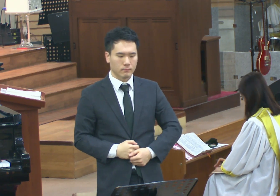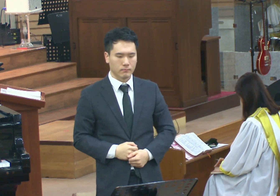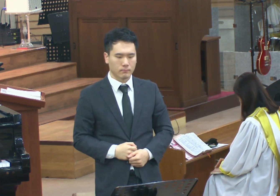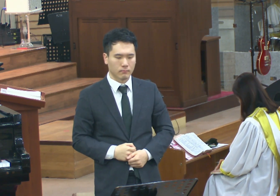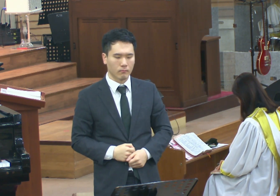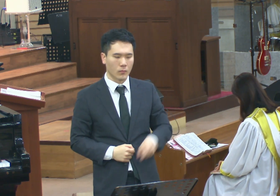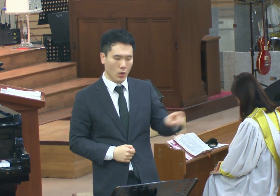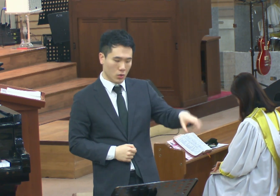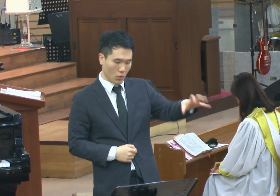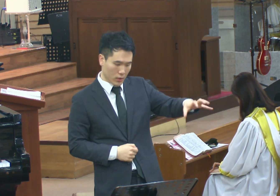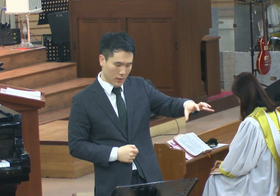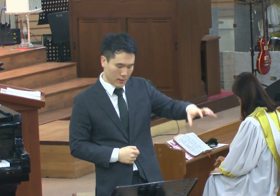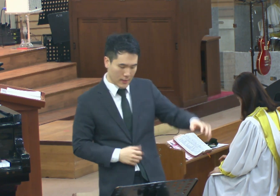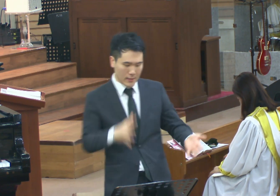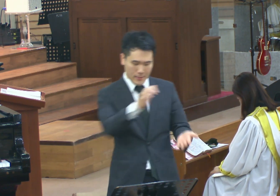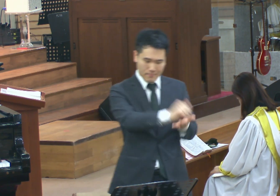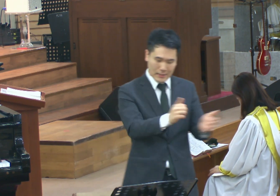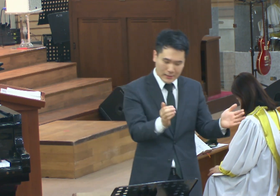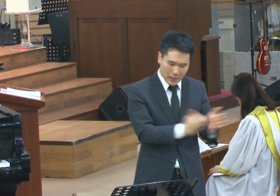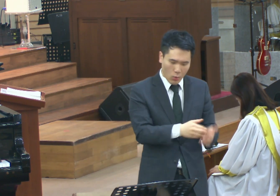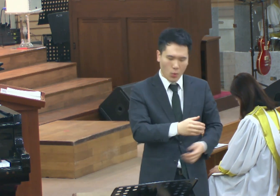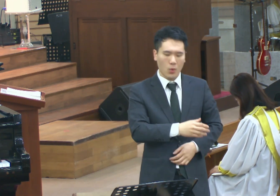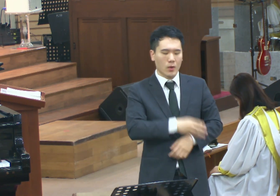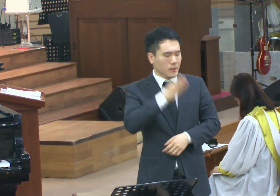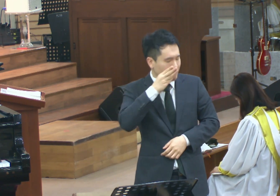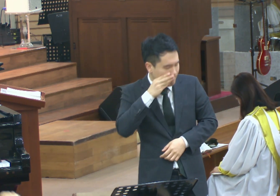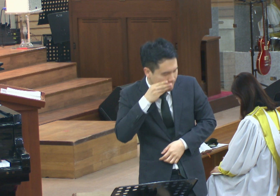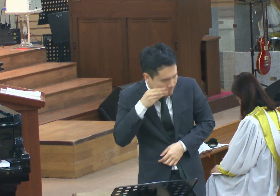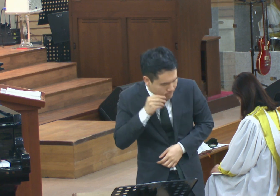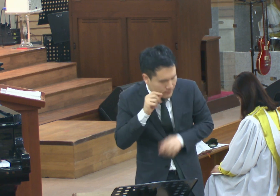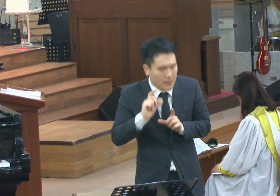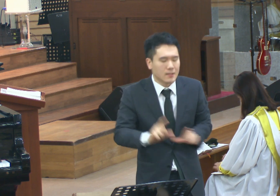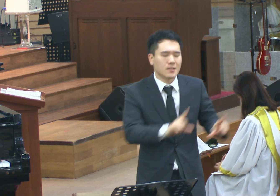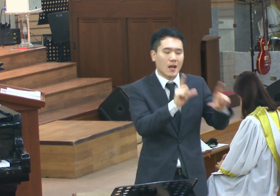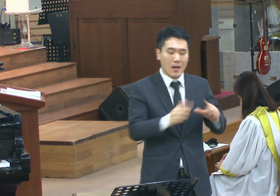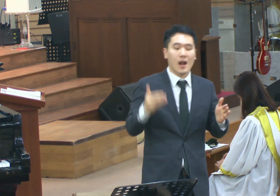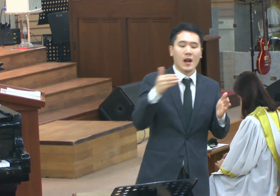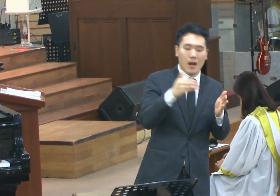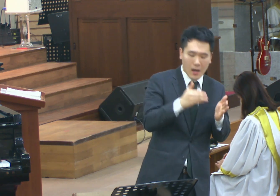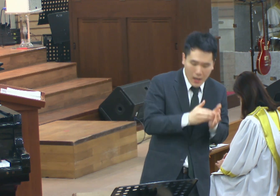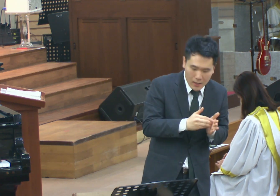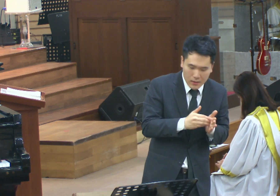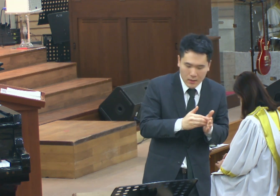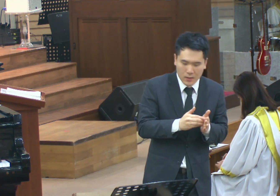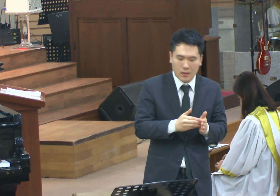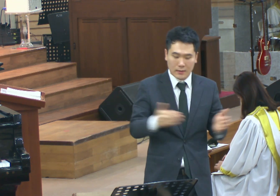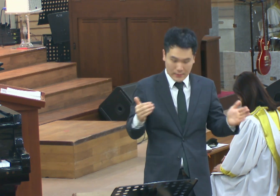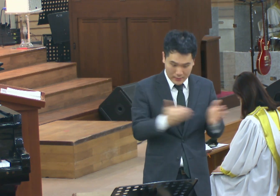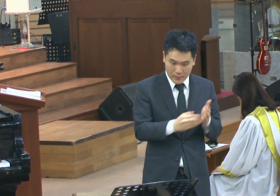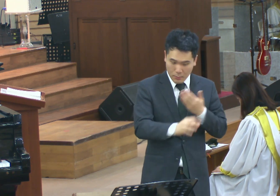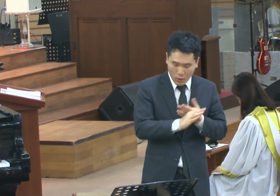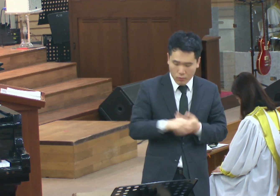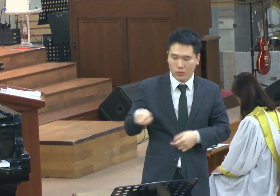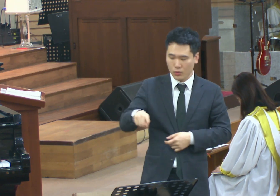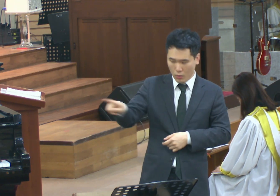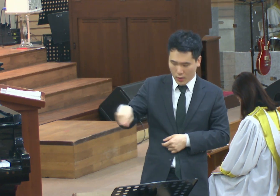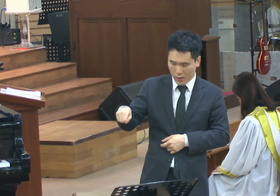돌아가도 된다. 그런데 하나님이 안식을 주신 것은 21장 44절에 이미 주셨죠.